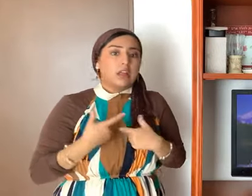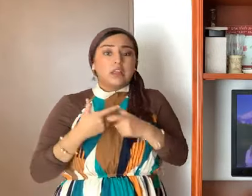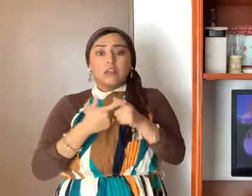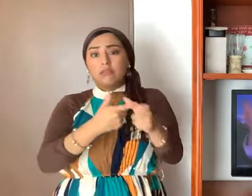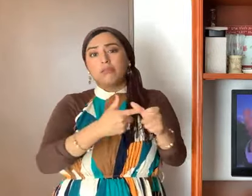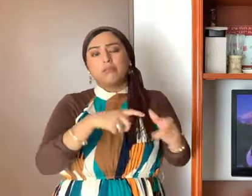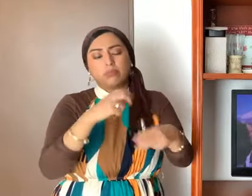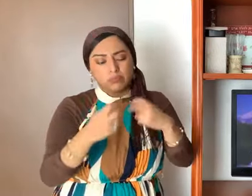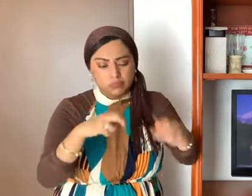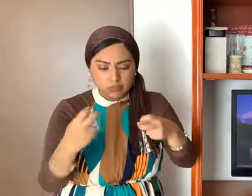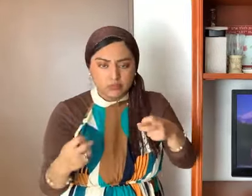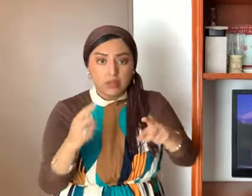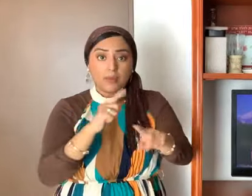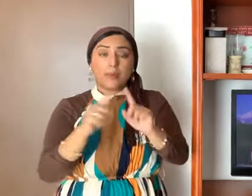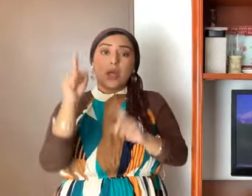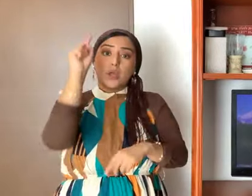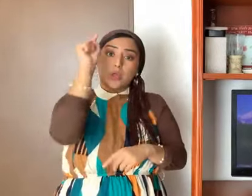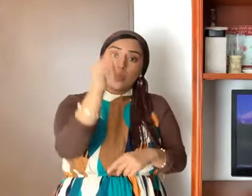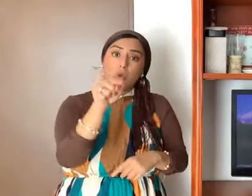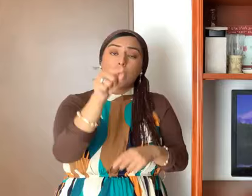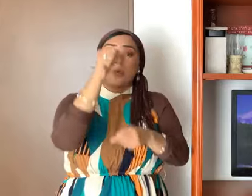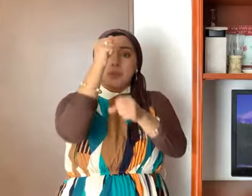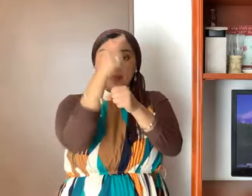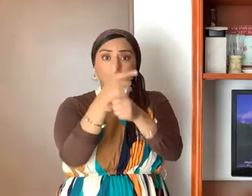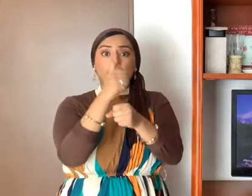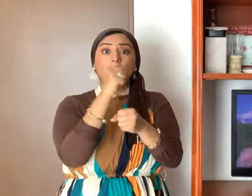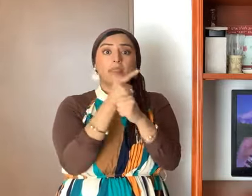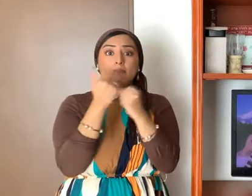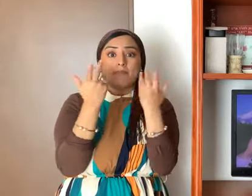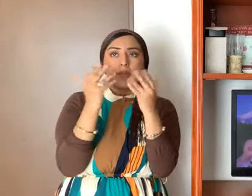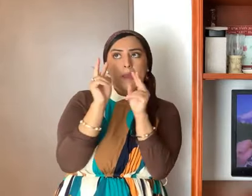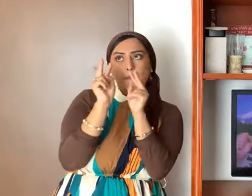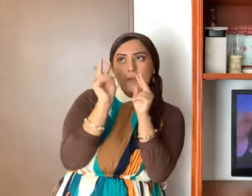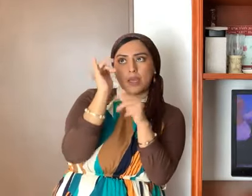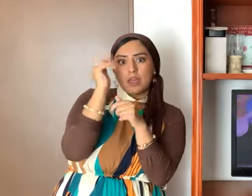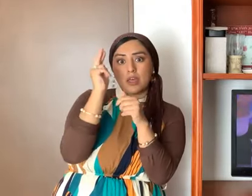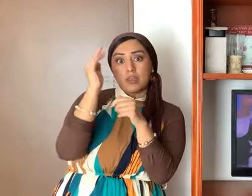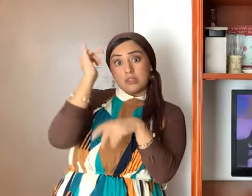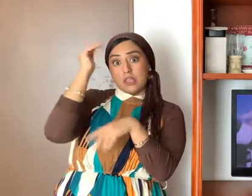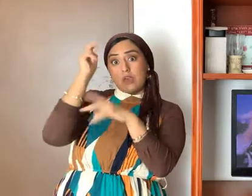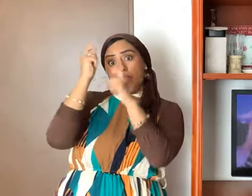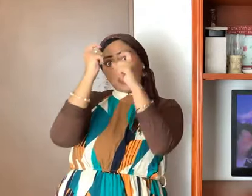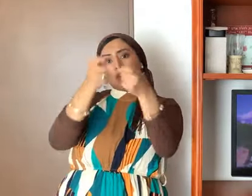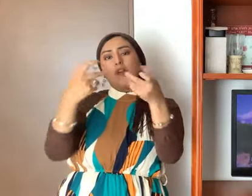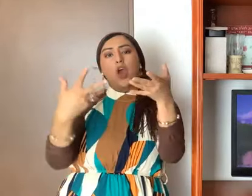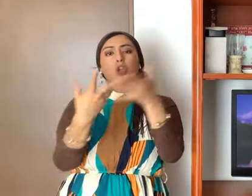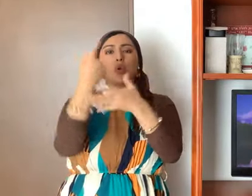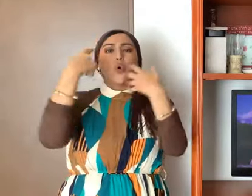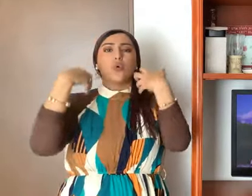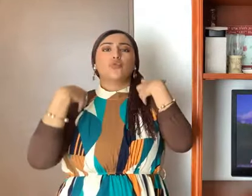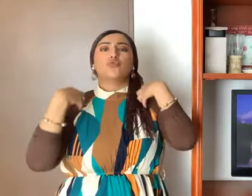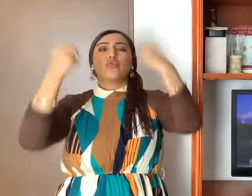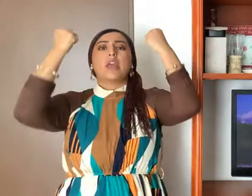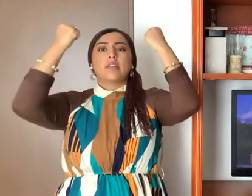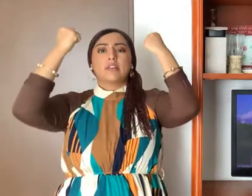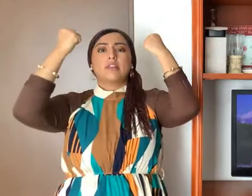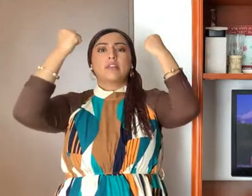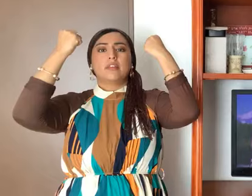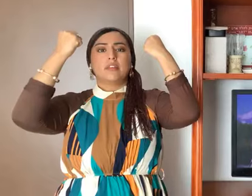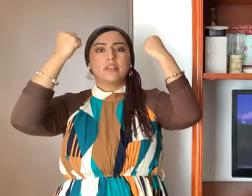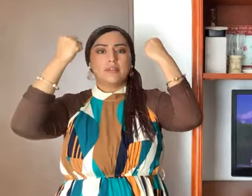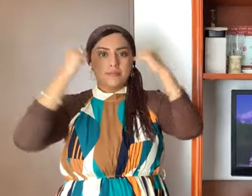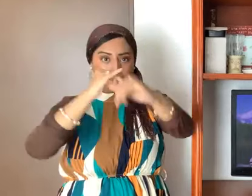flaquean y caen. Pero tú, amado Aj, amada Jod, que esperas a Yahweh, tendrás nuevas fuerzas. Levanta las manos conmigo, a